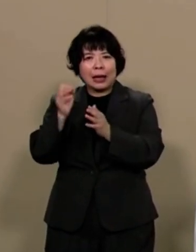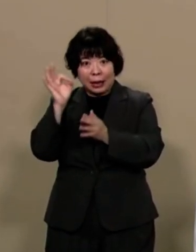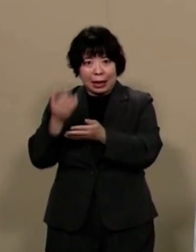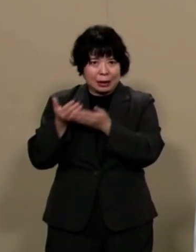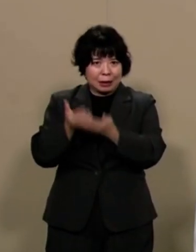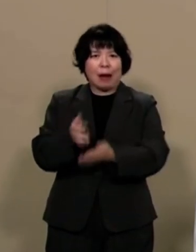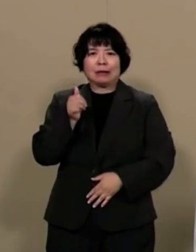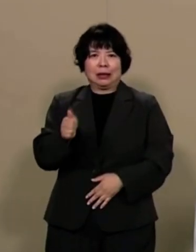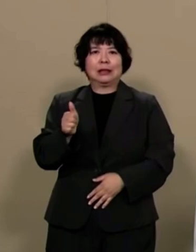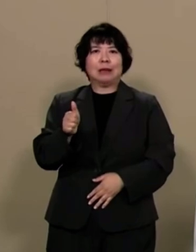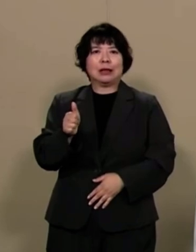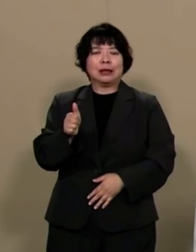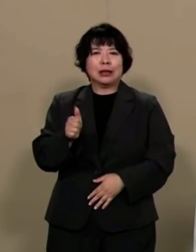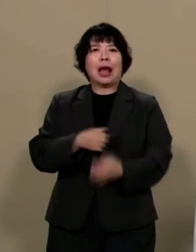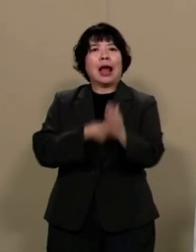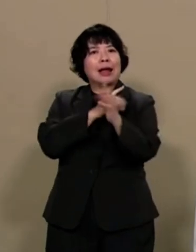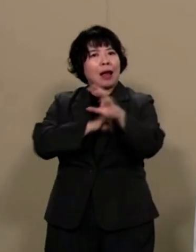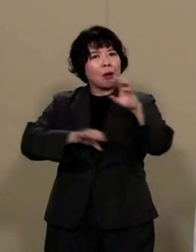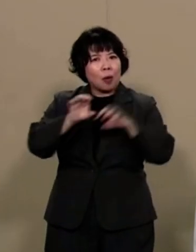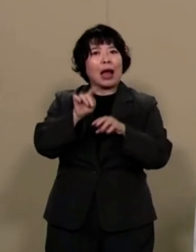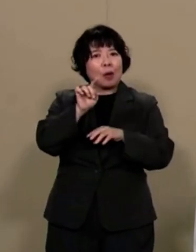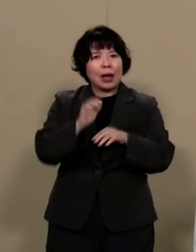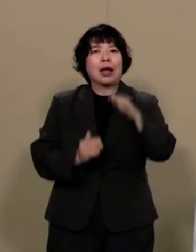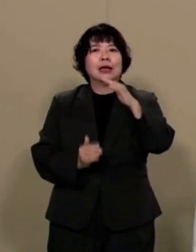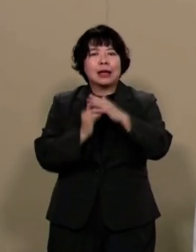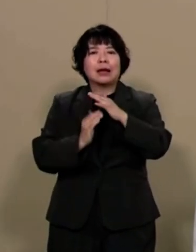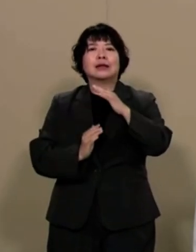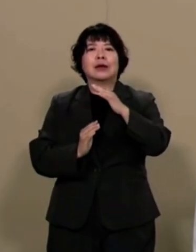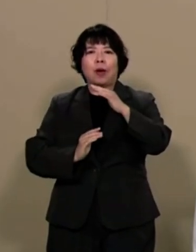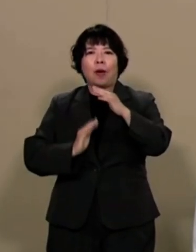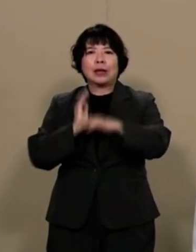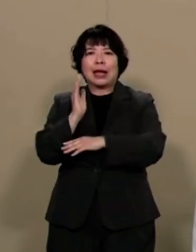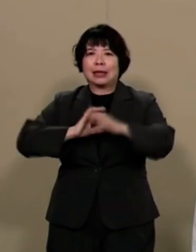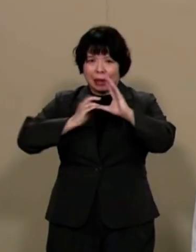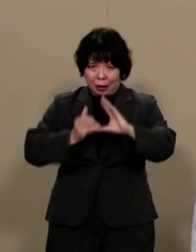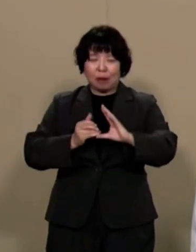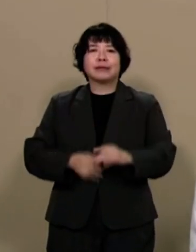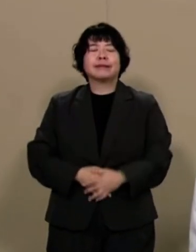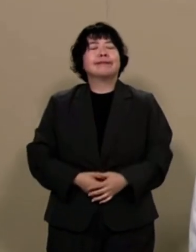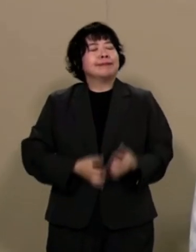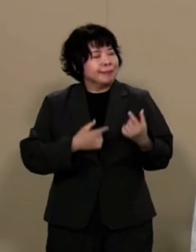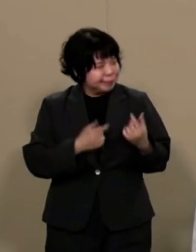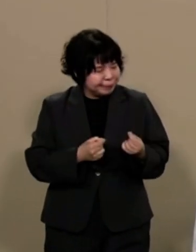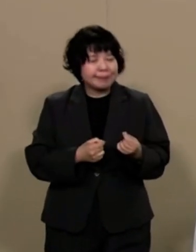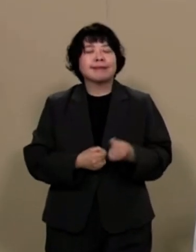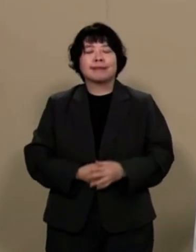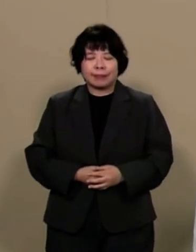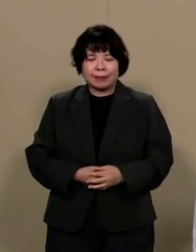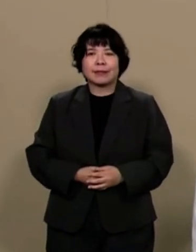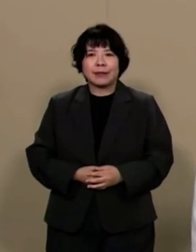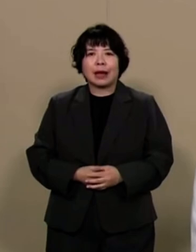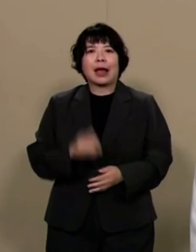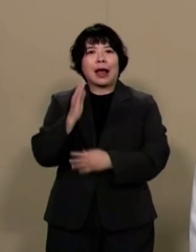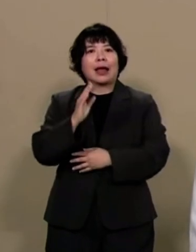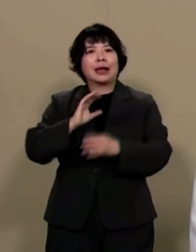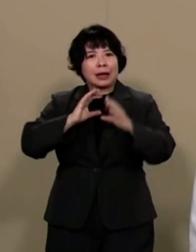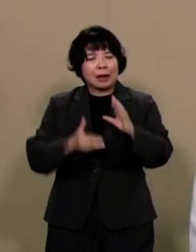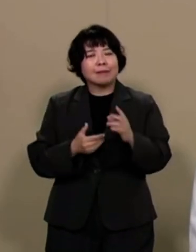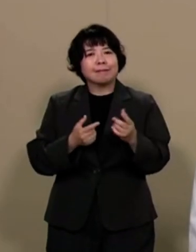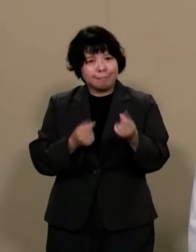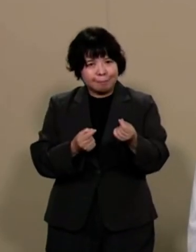ます政権交代こそが最大の政治改革ですそうですまずは政治改革そしてもう1つ